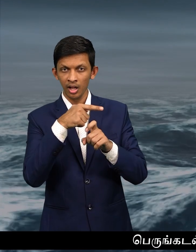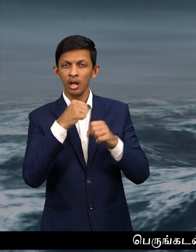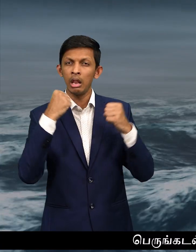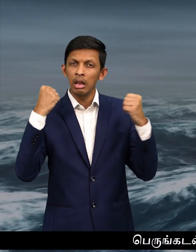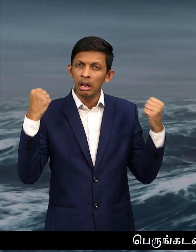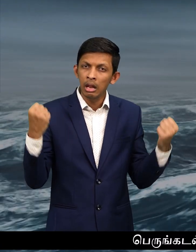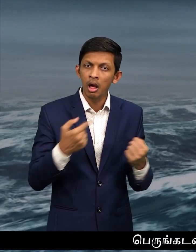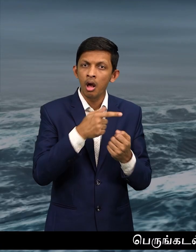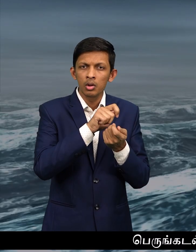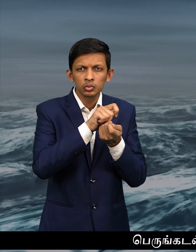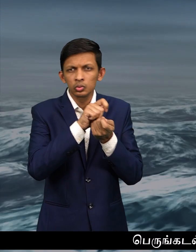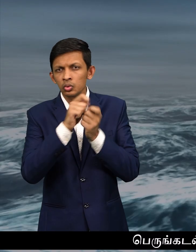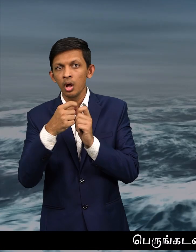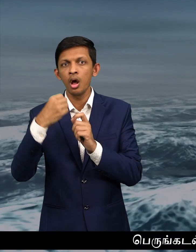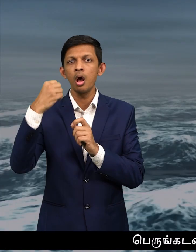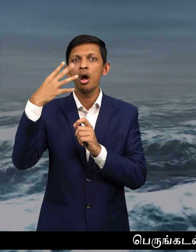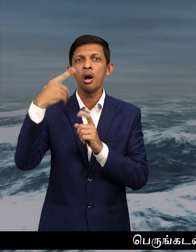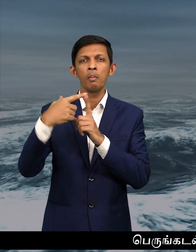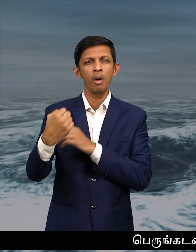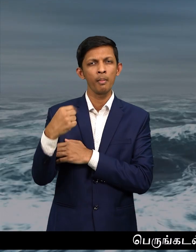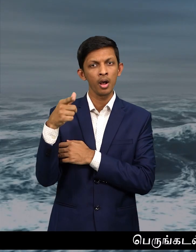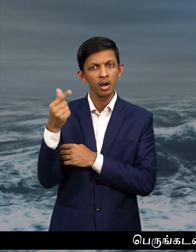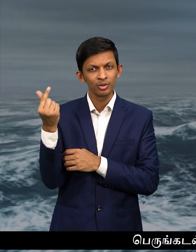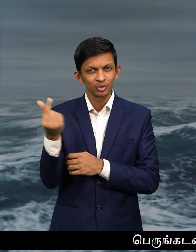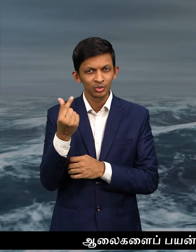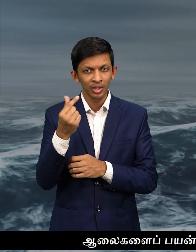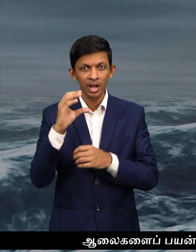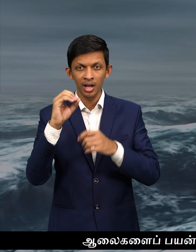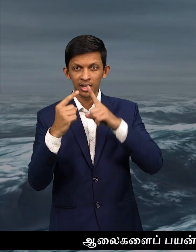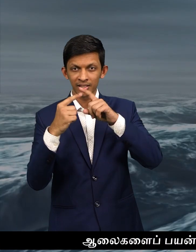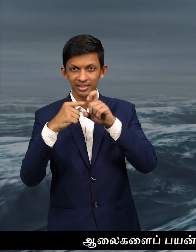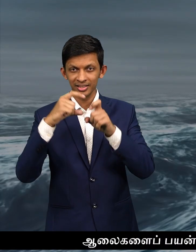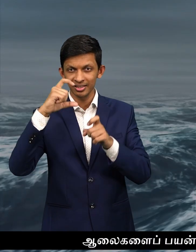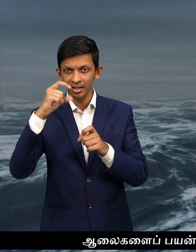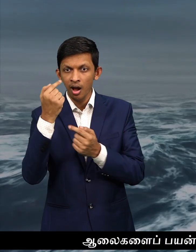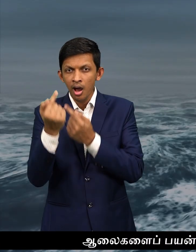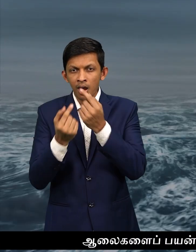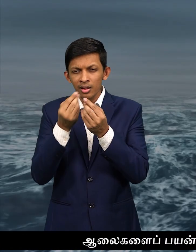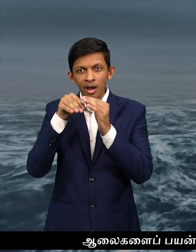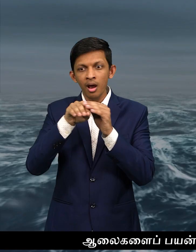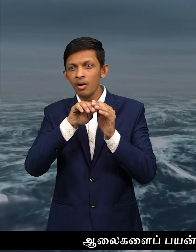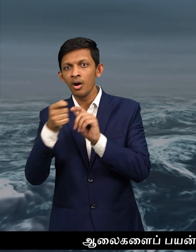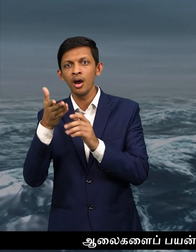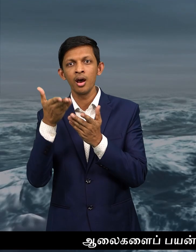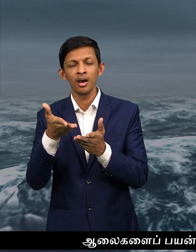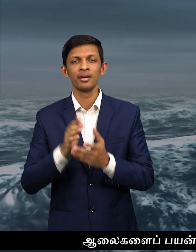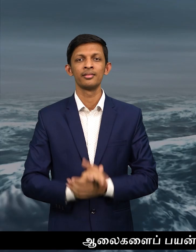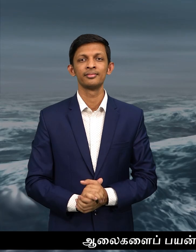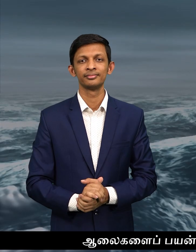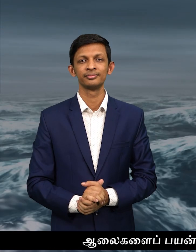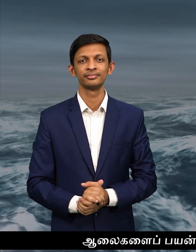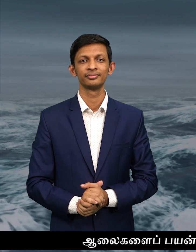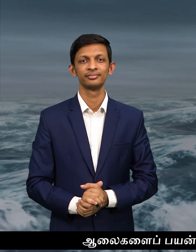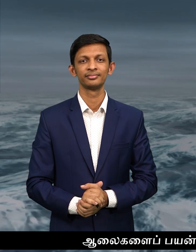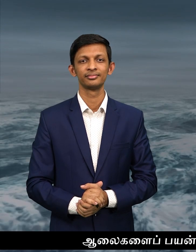பெருங்கடல் வெப்ப ஆற்றல் மாற்றம், அதாவது OTEC ஆலைகளை பயன்படுத்தி OTE-ஐ மின்